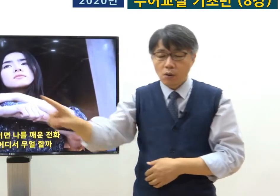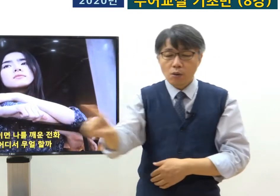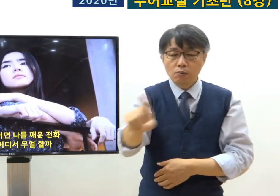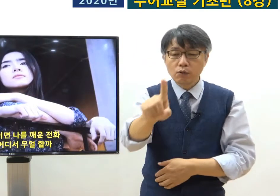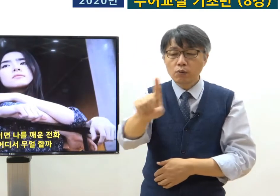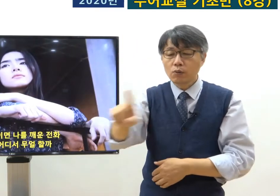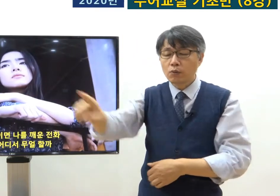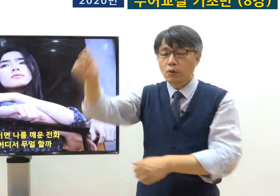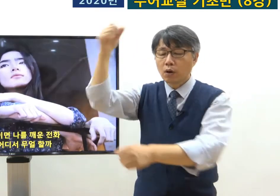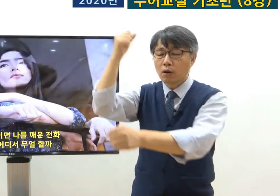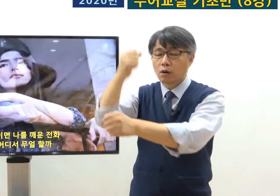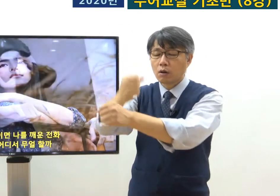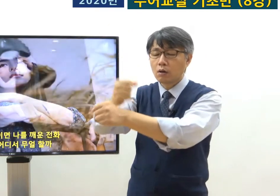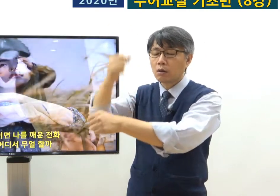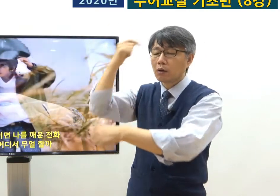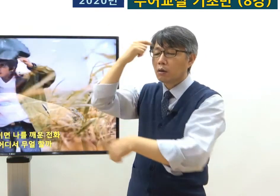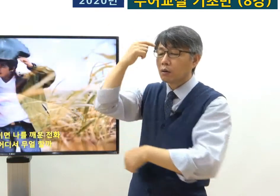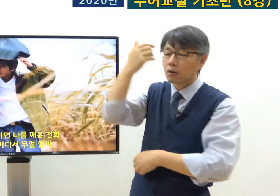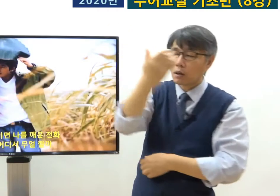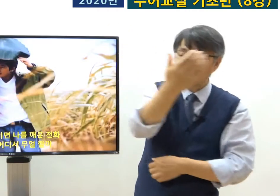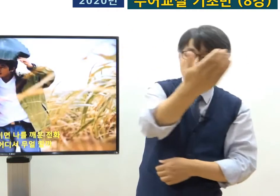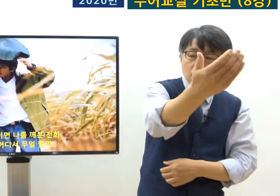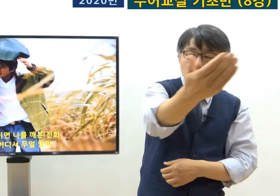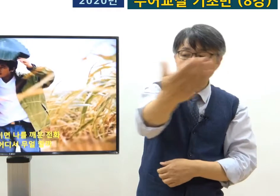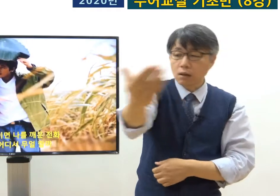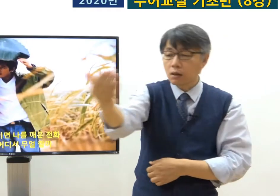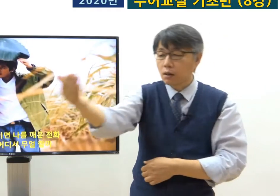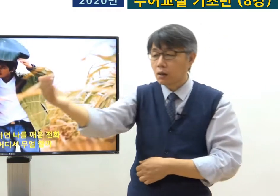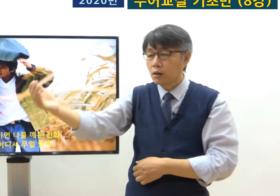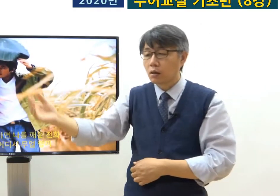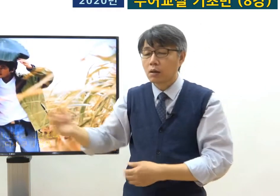어디서 무얼 할까